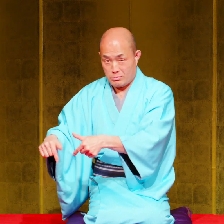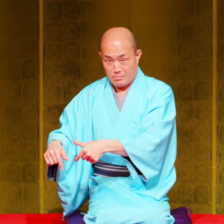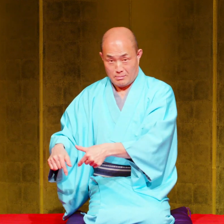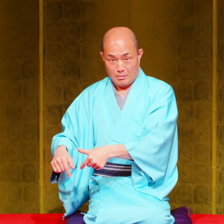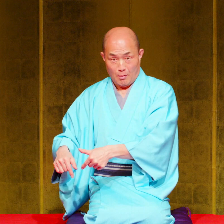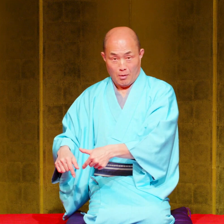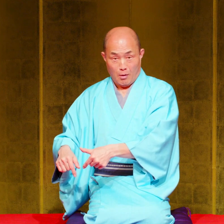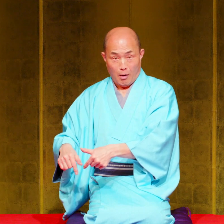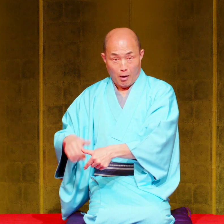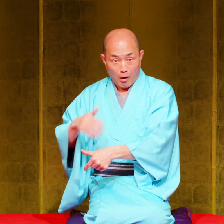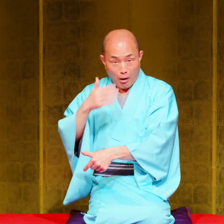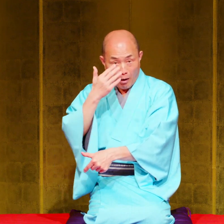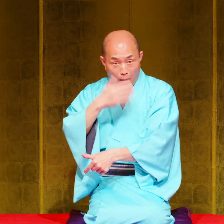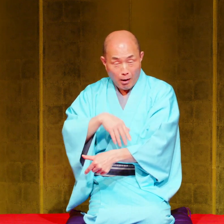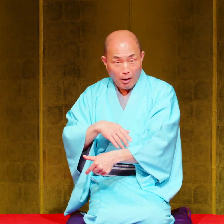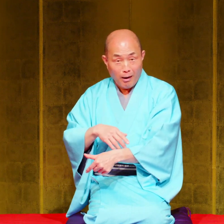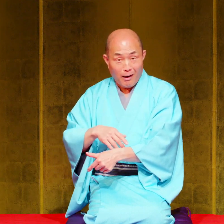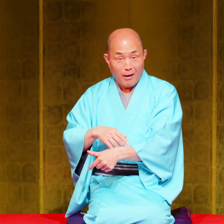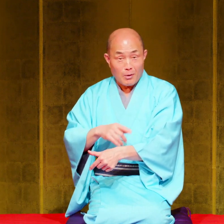という手話になります。ほう。